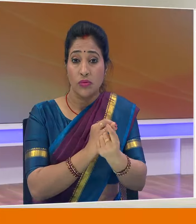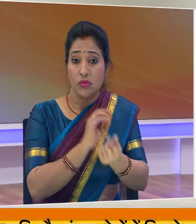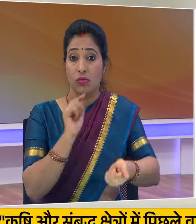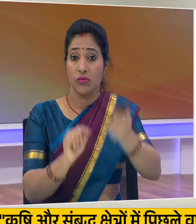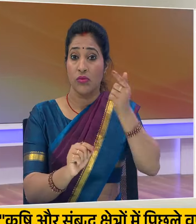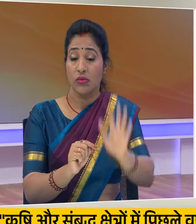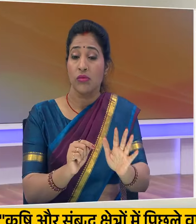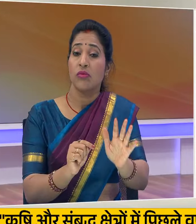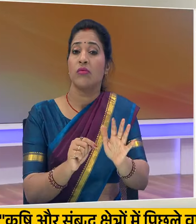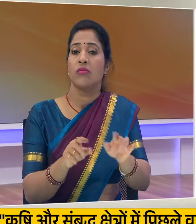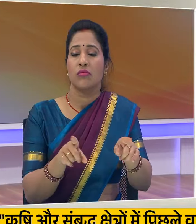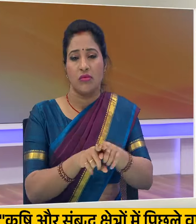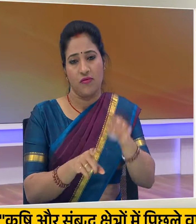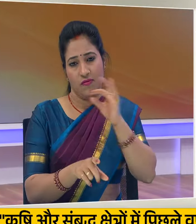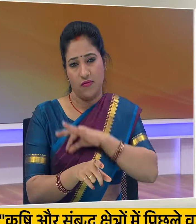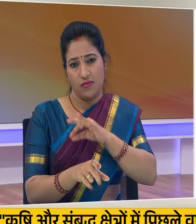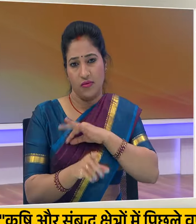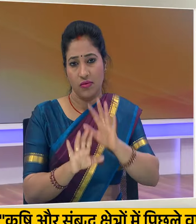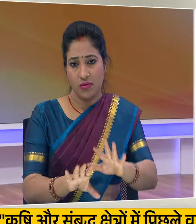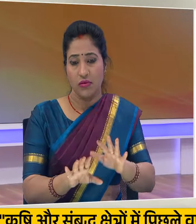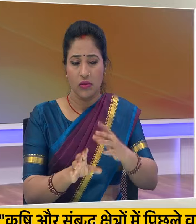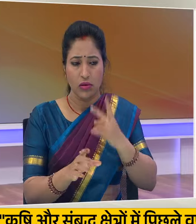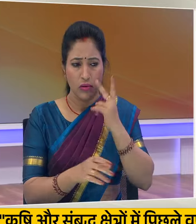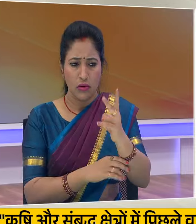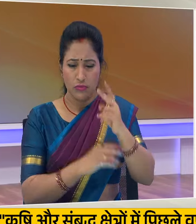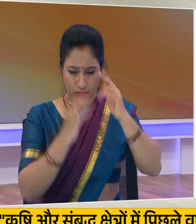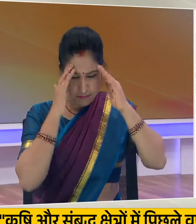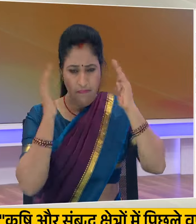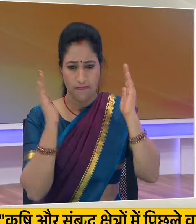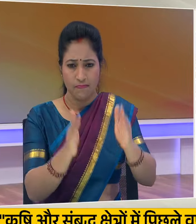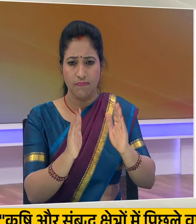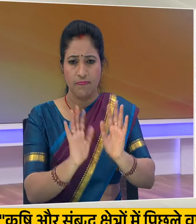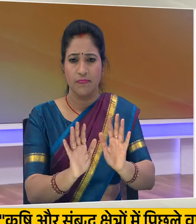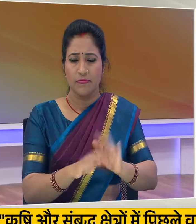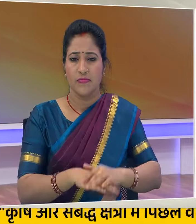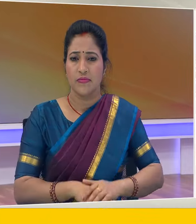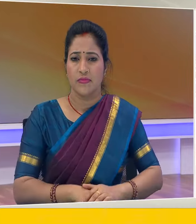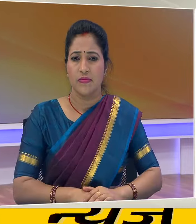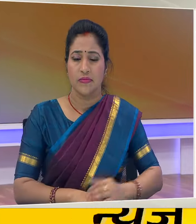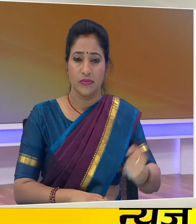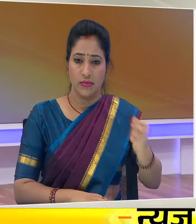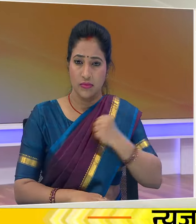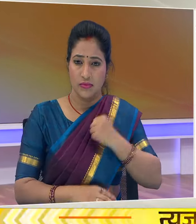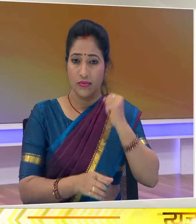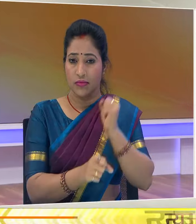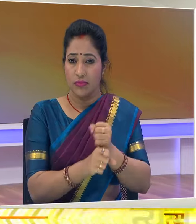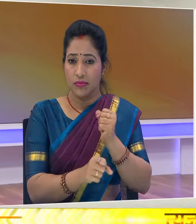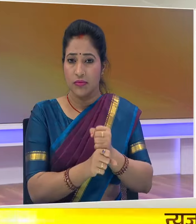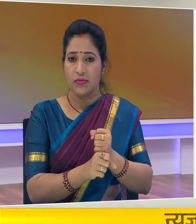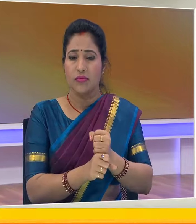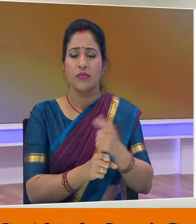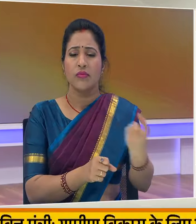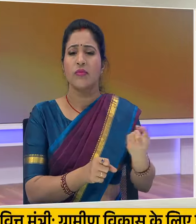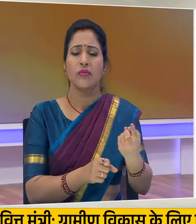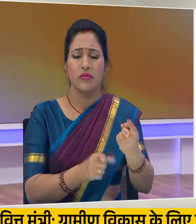इंसेंटिव मिले, इसका भी हमने ध्यान रखा है। हमारी सरकार का